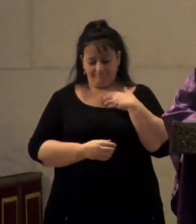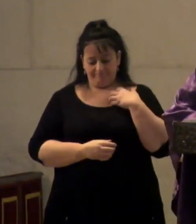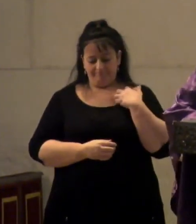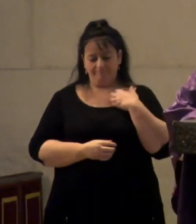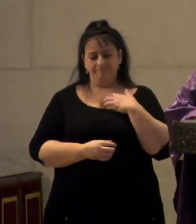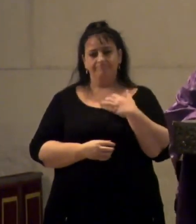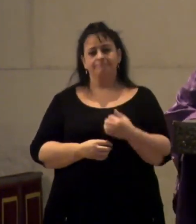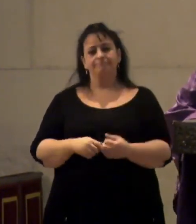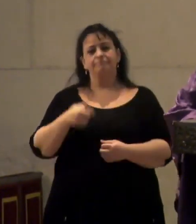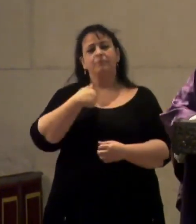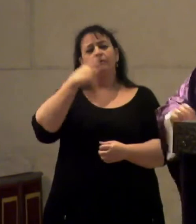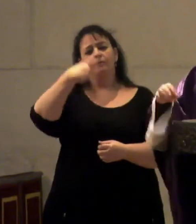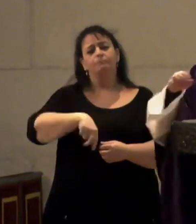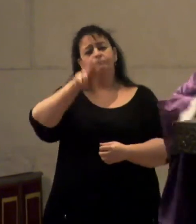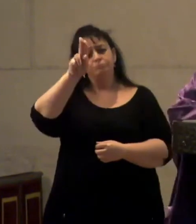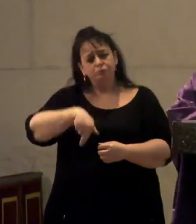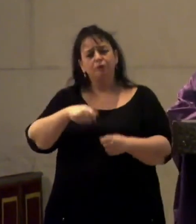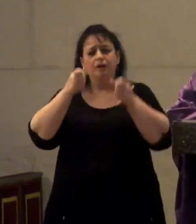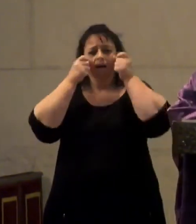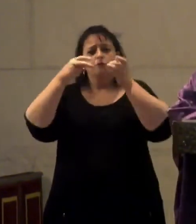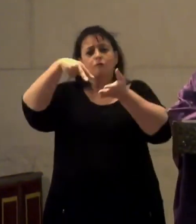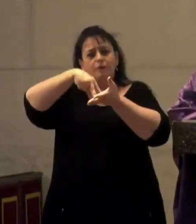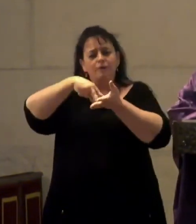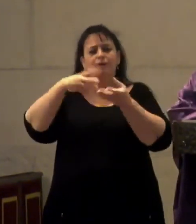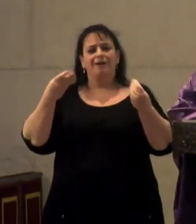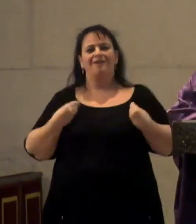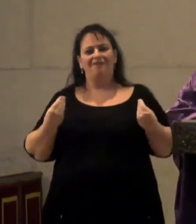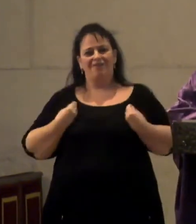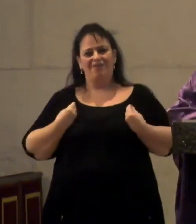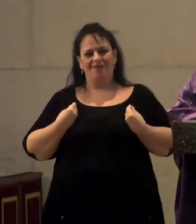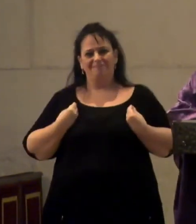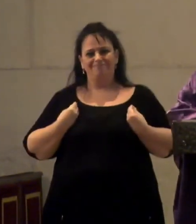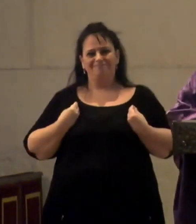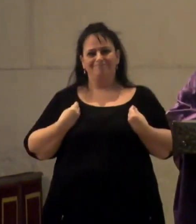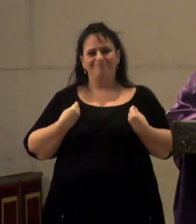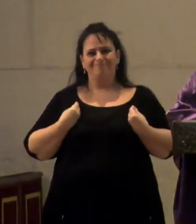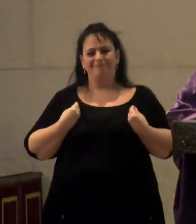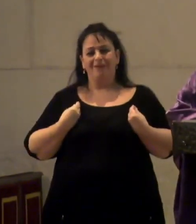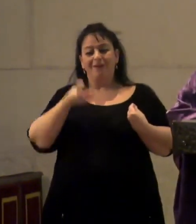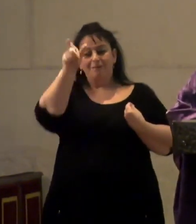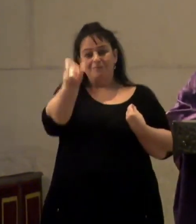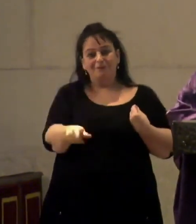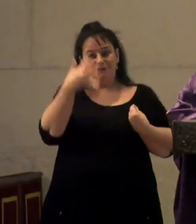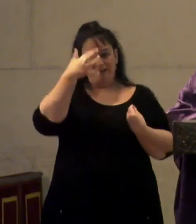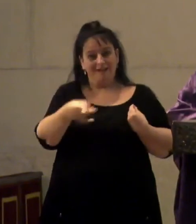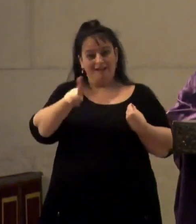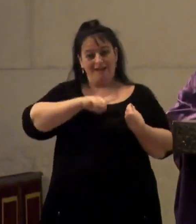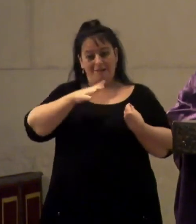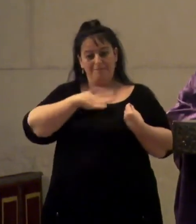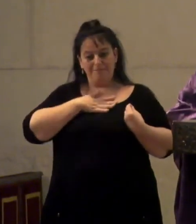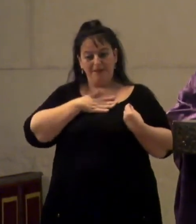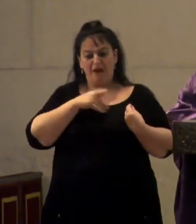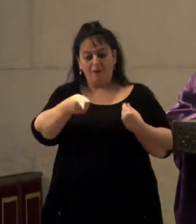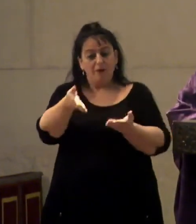Yo soy la resurrección y la vida. El que cree en mí, aunque haya muerto,